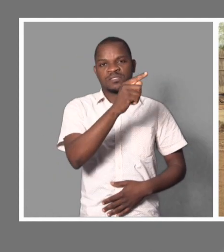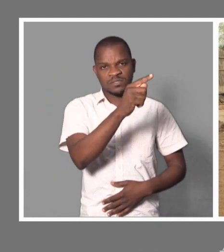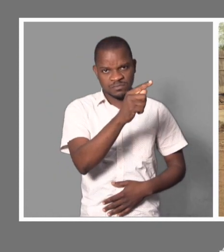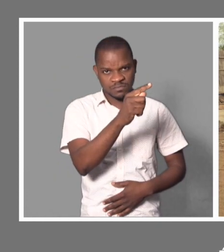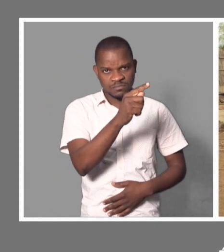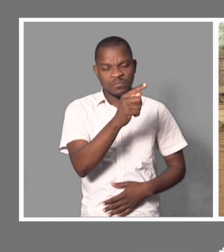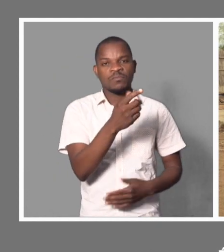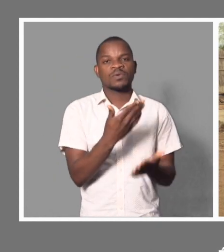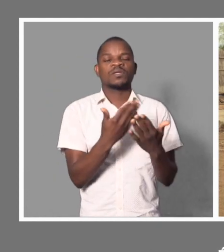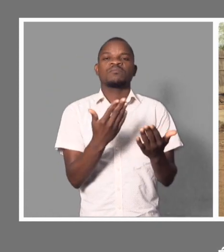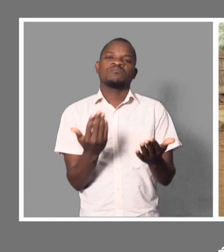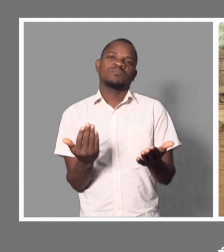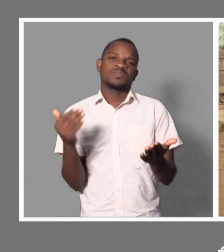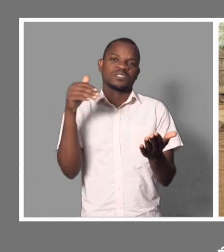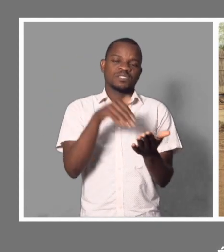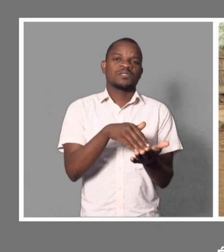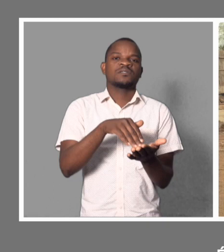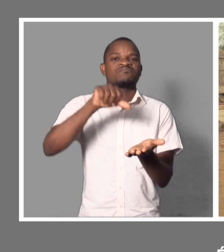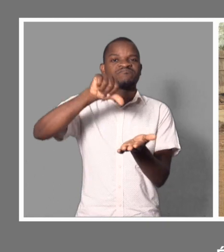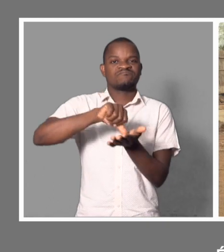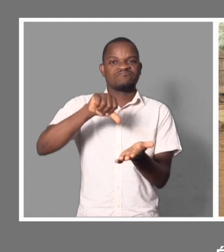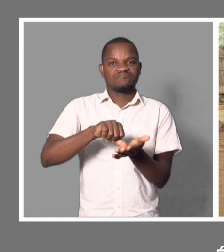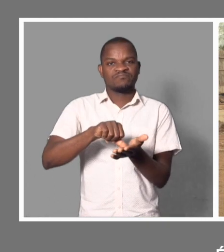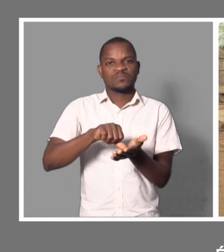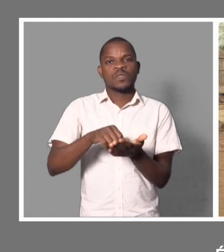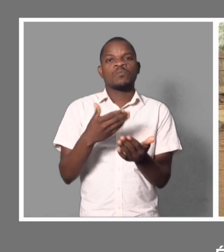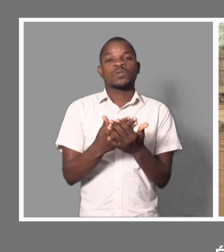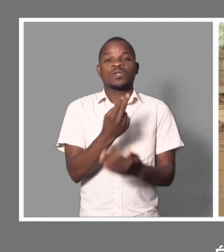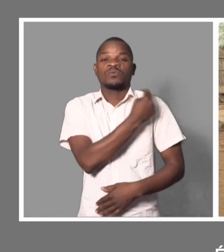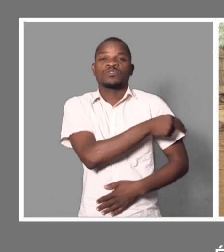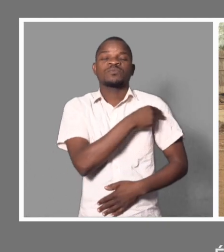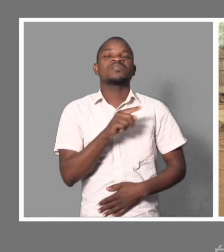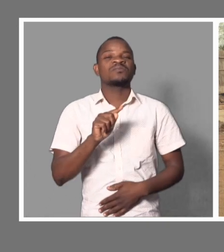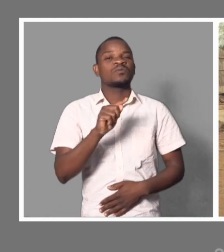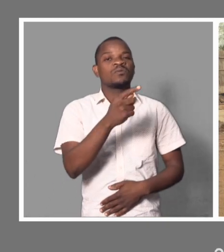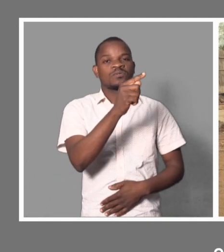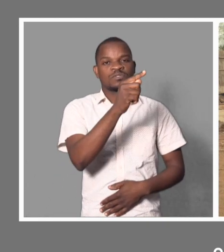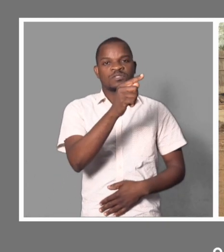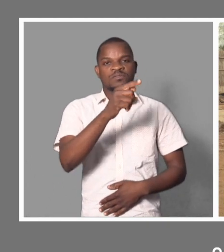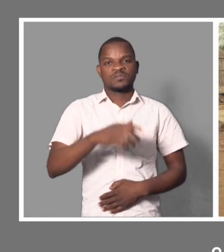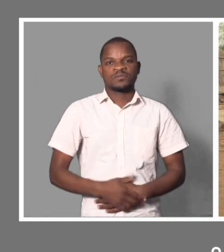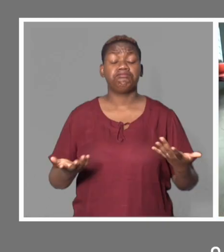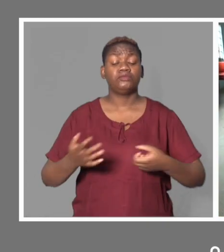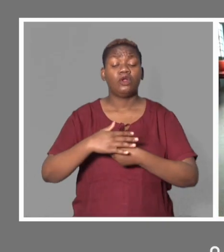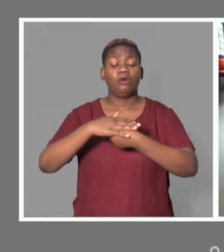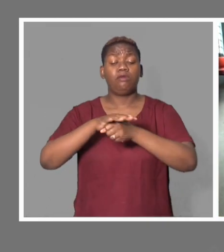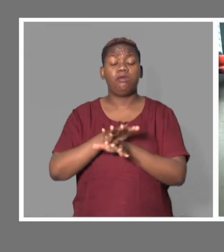distante para conseguir ir à vila. O hospital está distante.